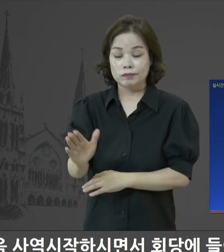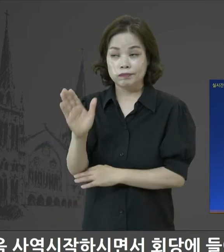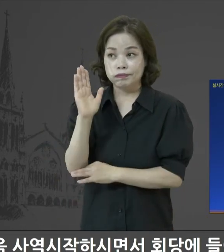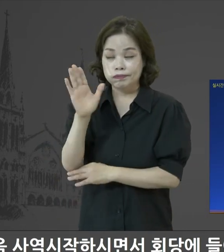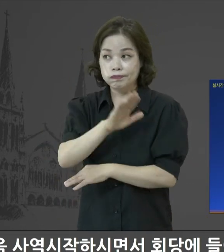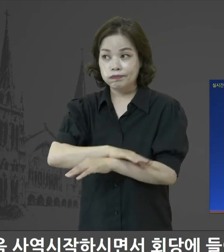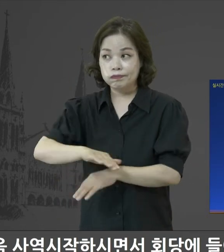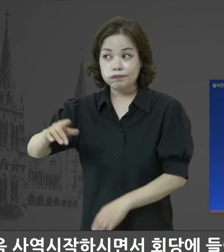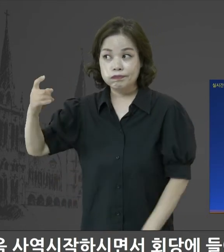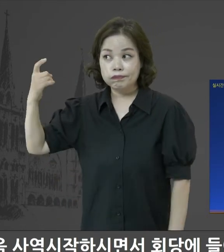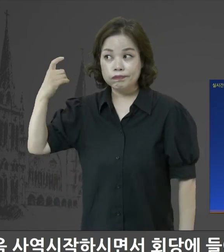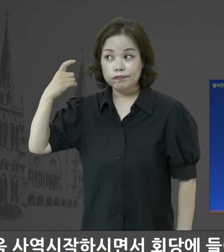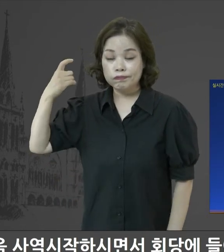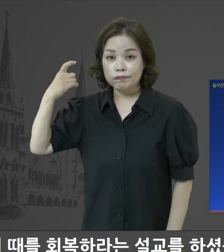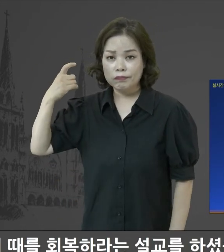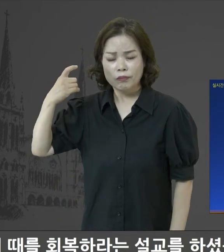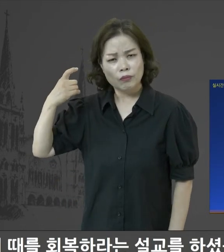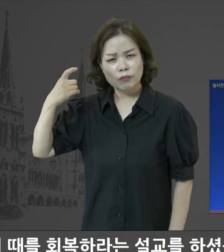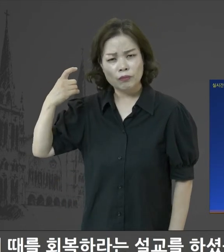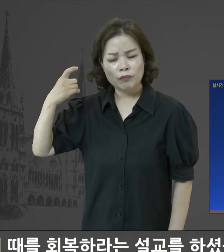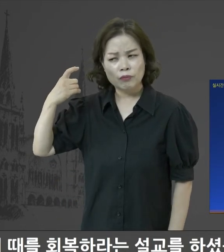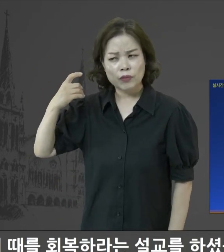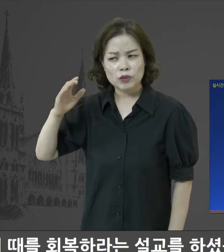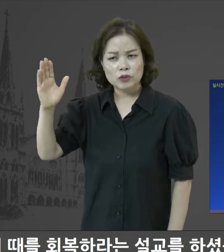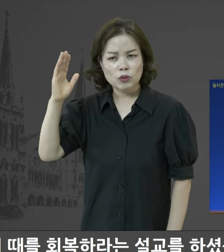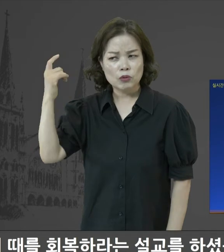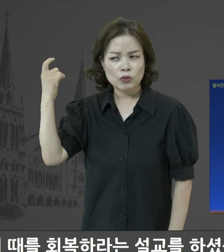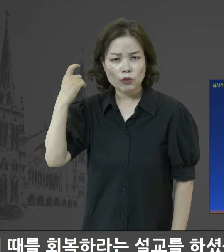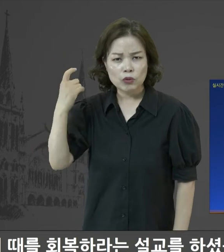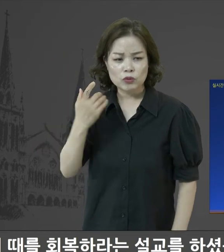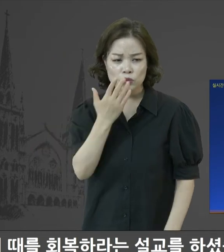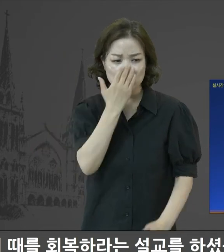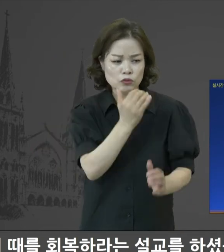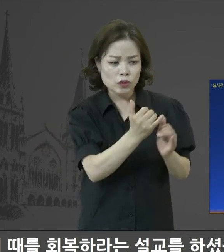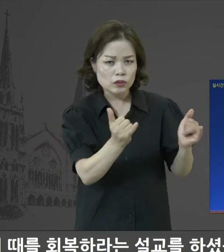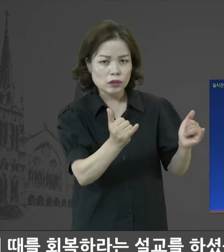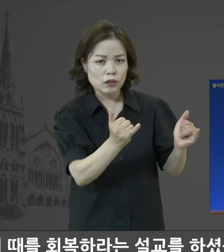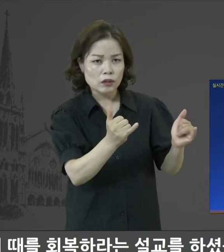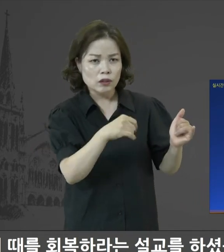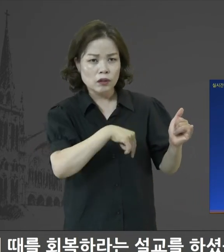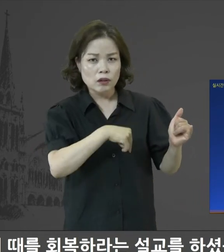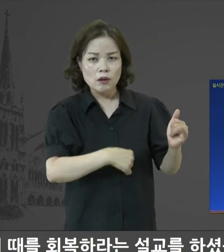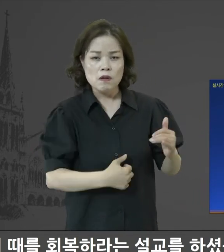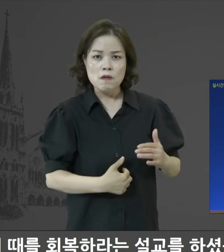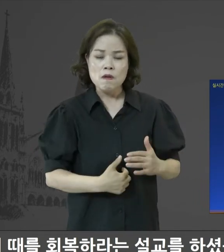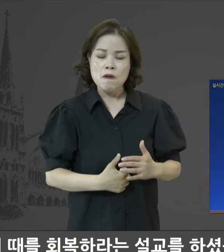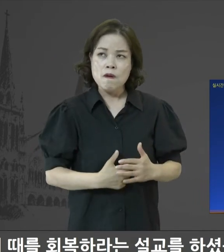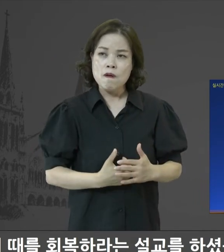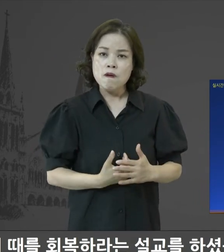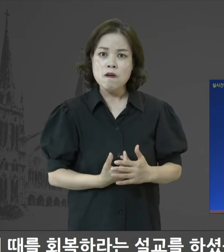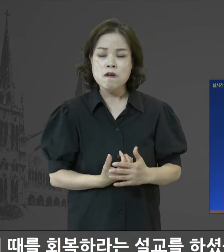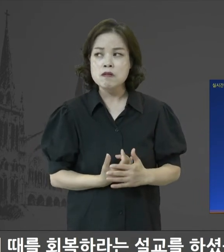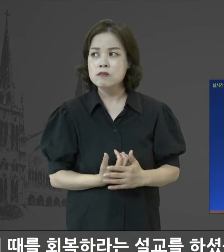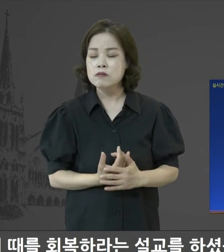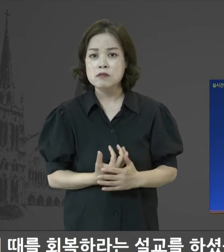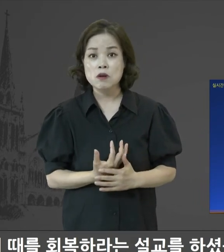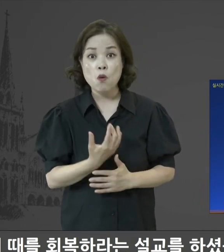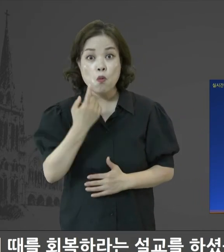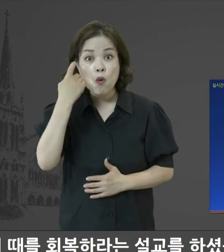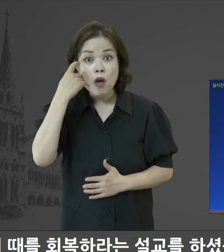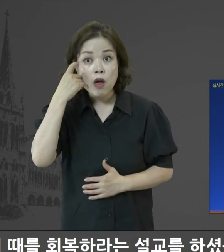들어다 보니까 이게 설교를 들으면서 유대인들이 막 속에 화가 나기 시작하는 거예요. 왜 화가